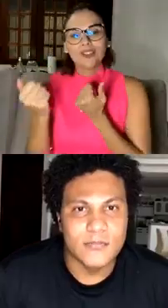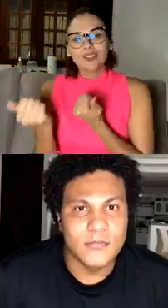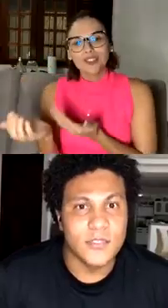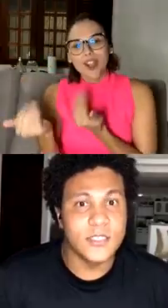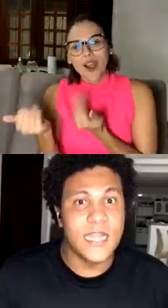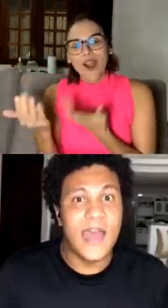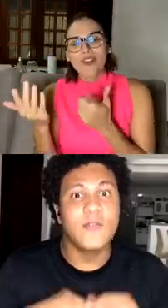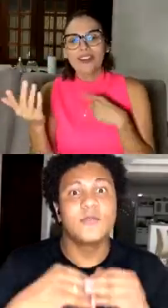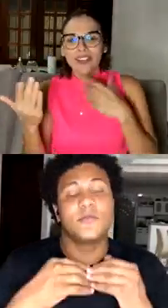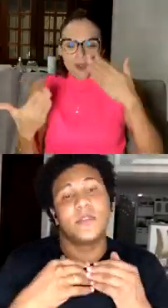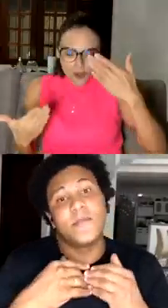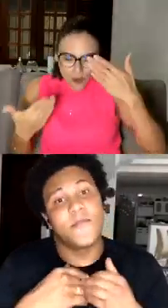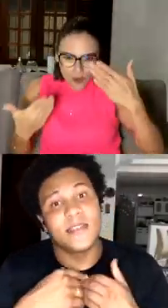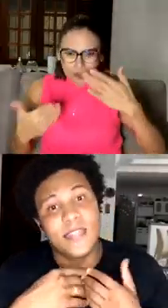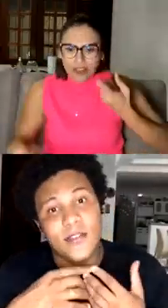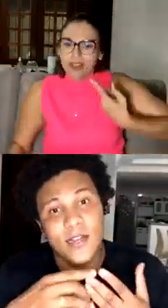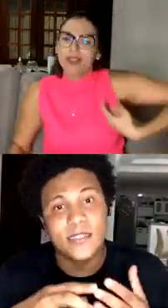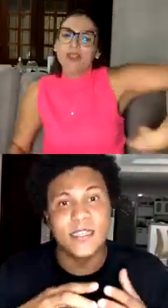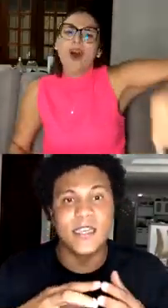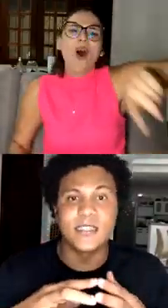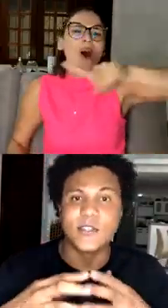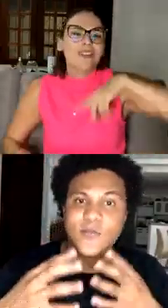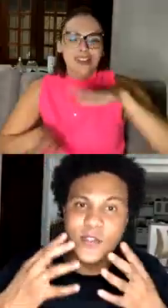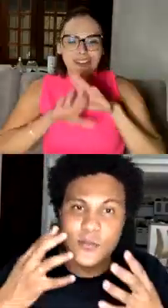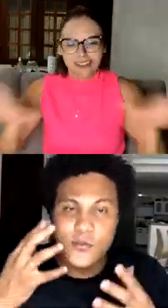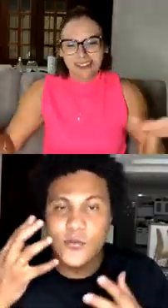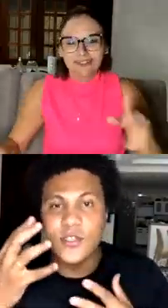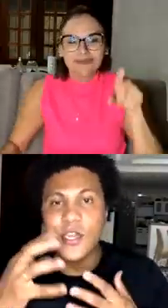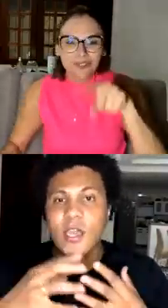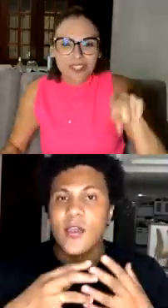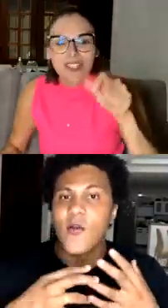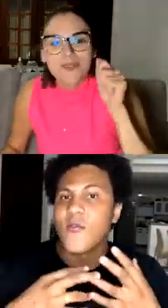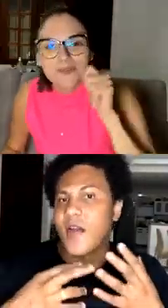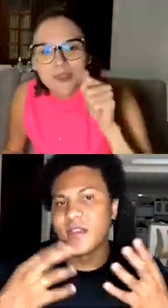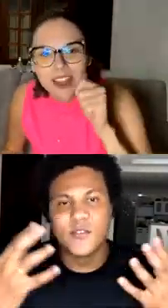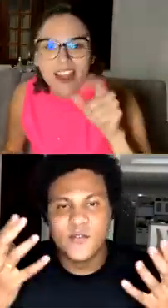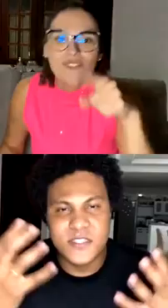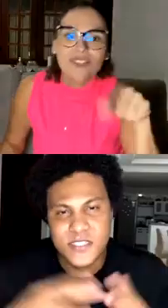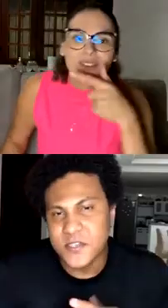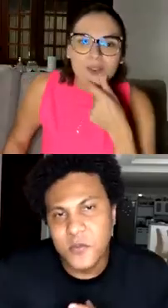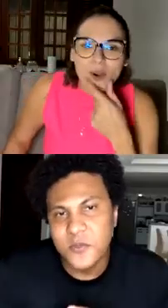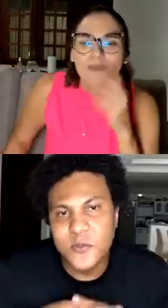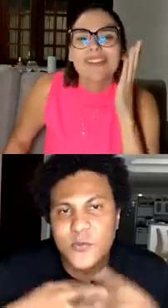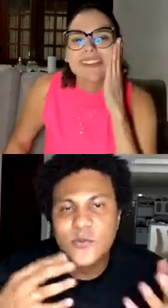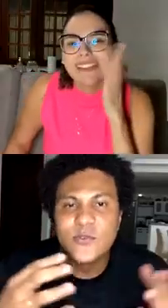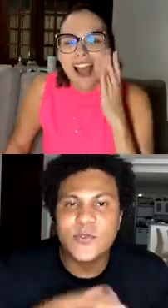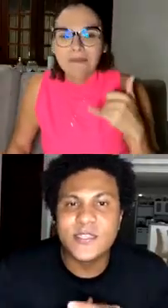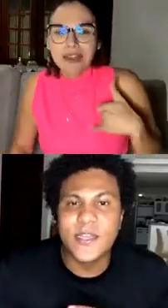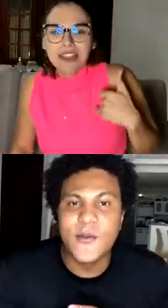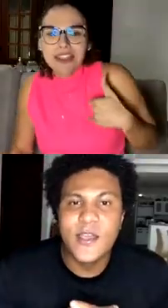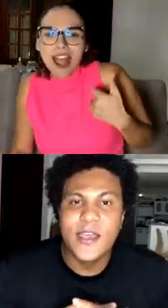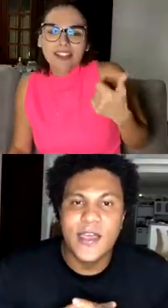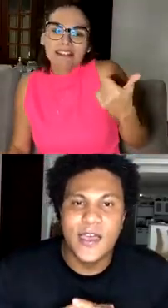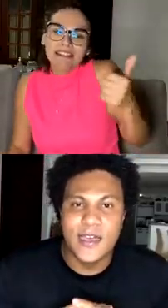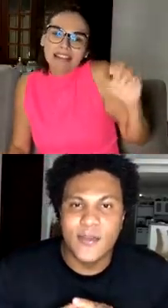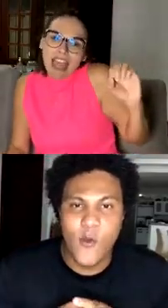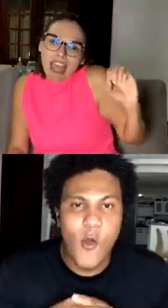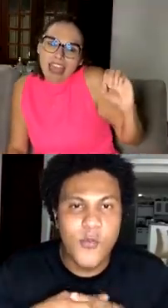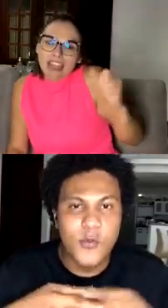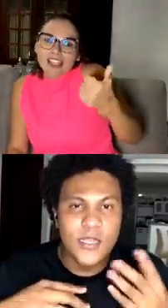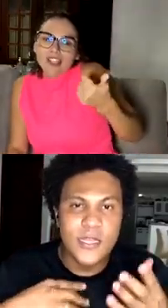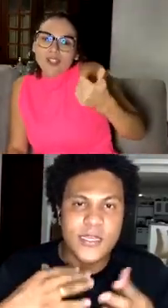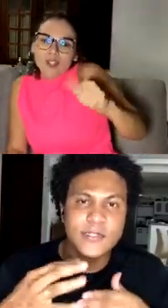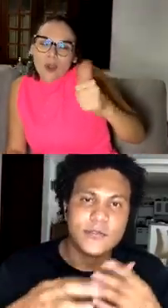Então, está na fase da adolescência, da juventude, com várias dúvidas, assim como todo mundo. Então,